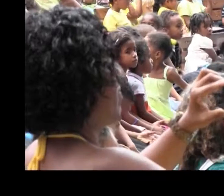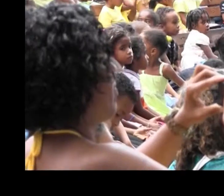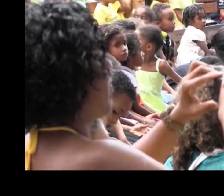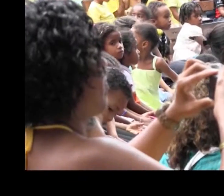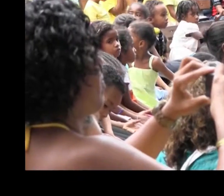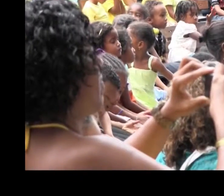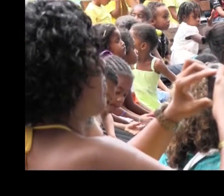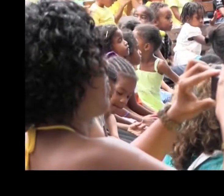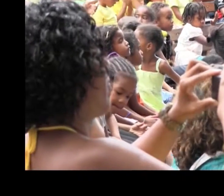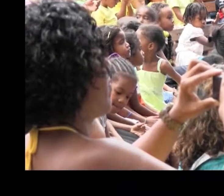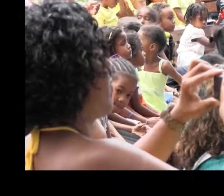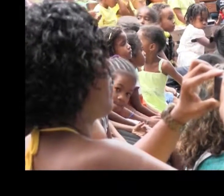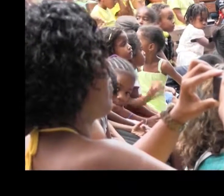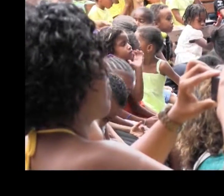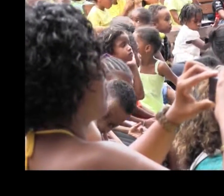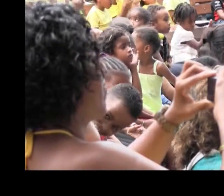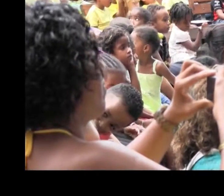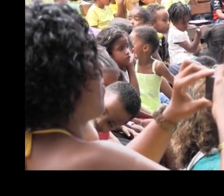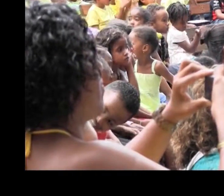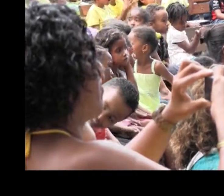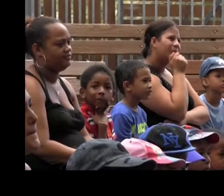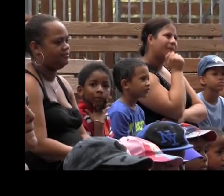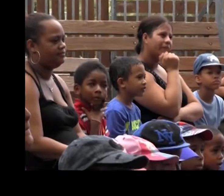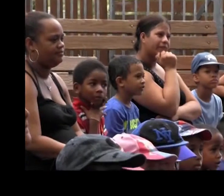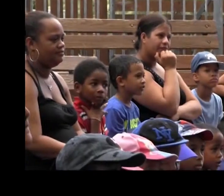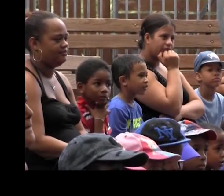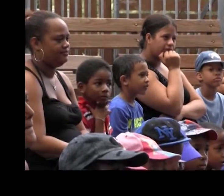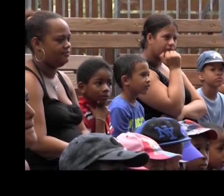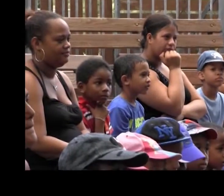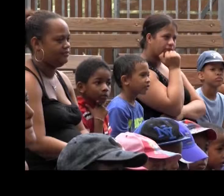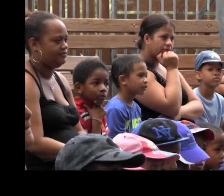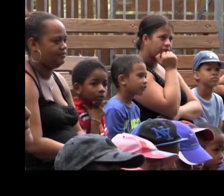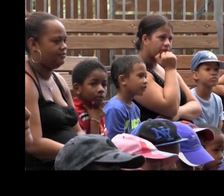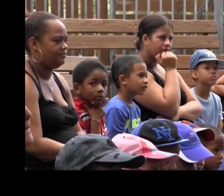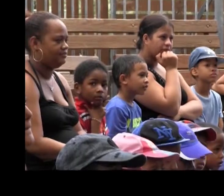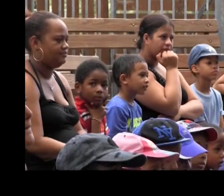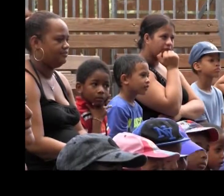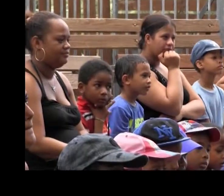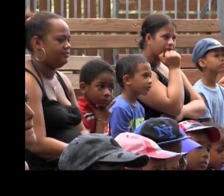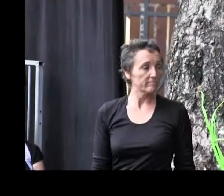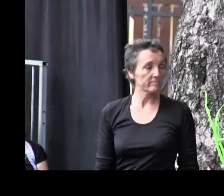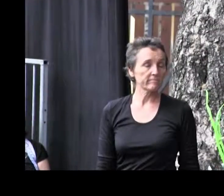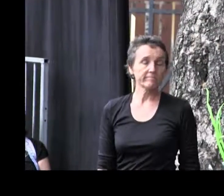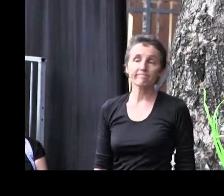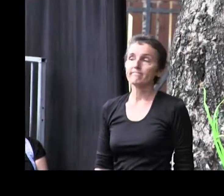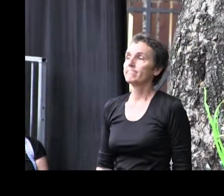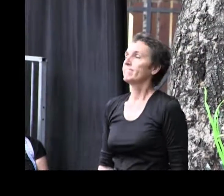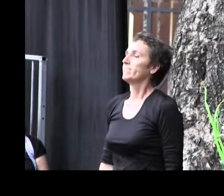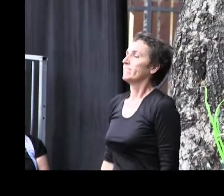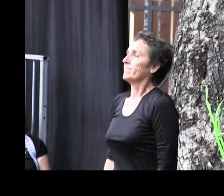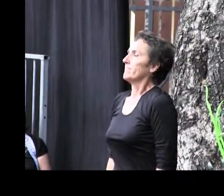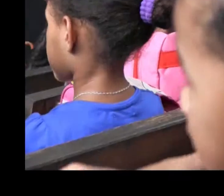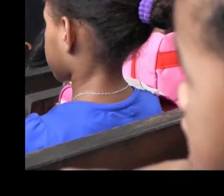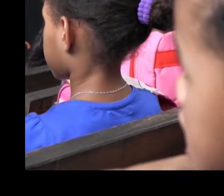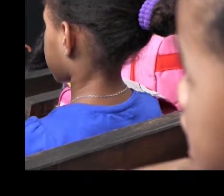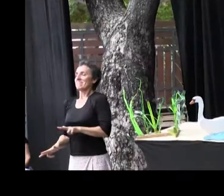Et contentement dans le cœur avec. Toute sa pile à bébir, il a tout en voie de bons animaux dans le parc volaille. Et